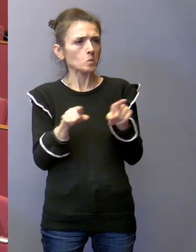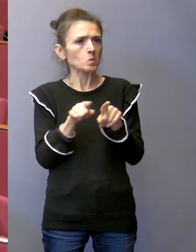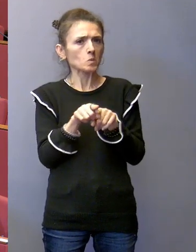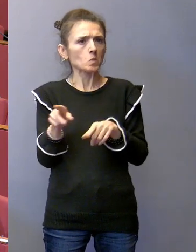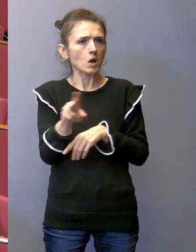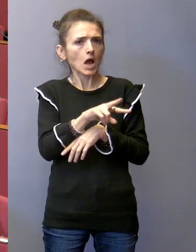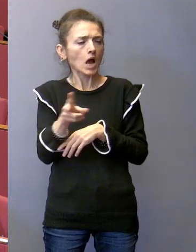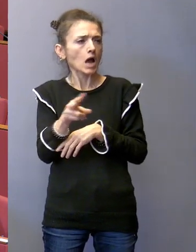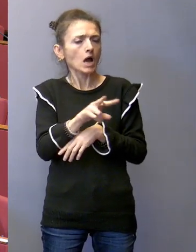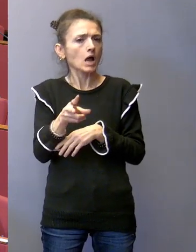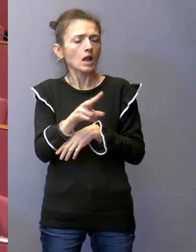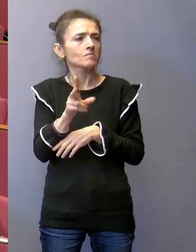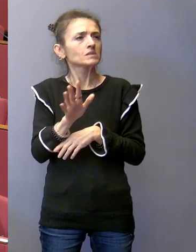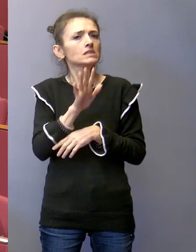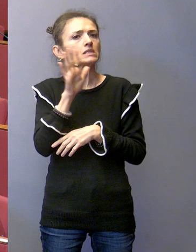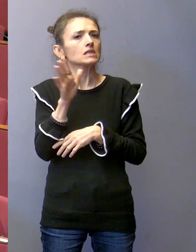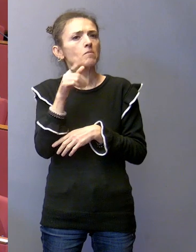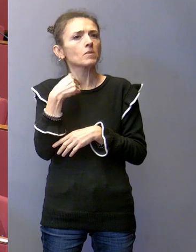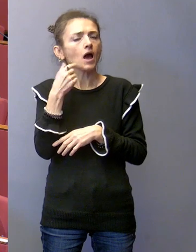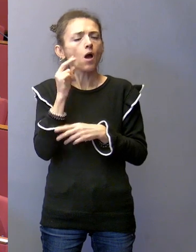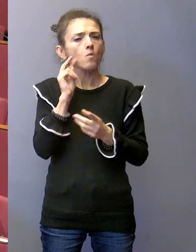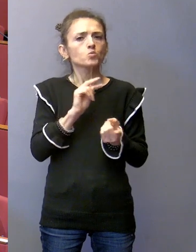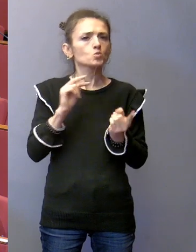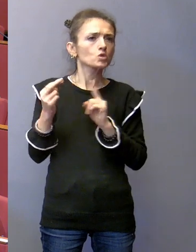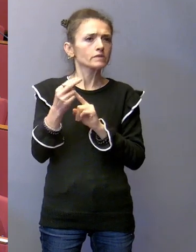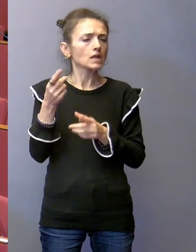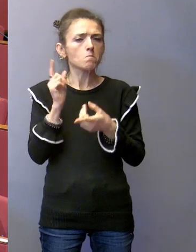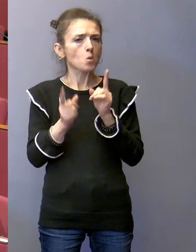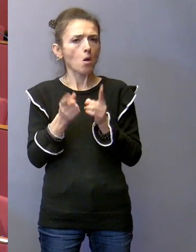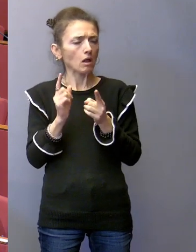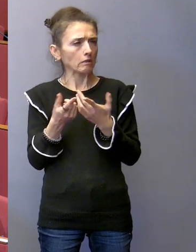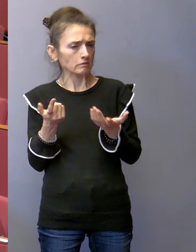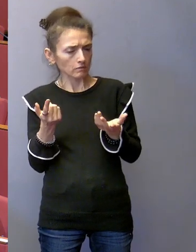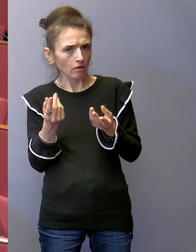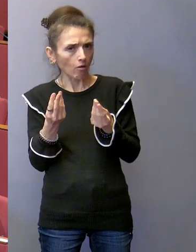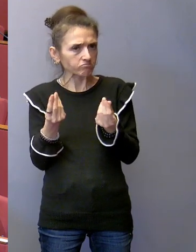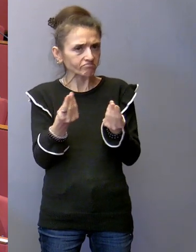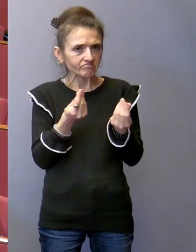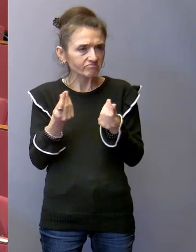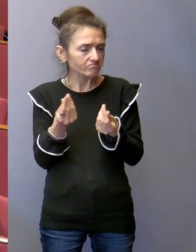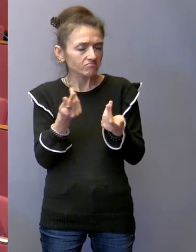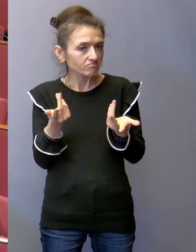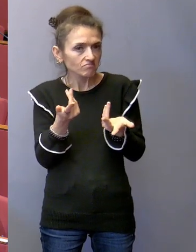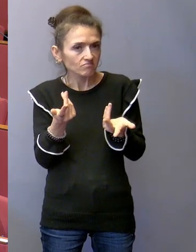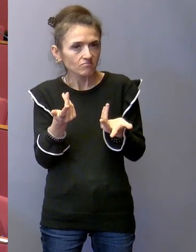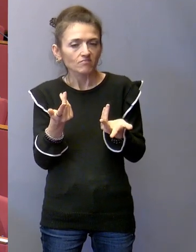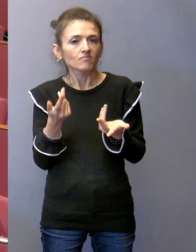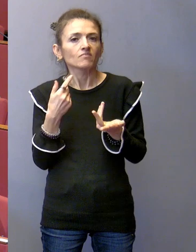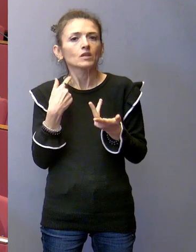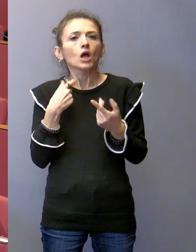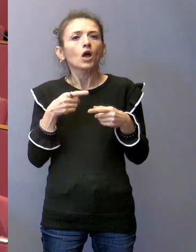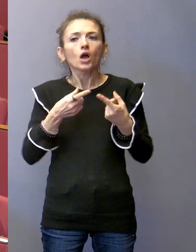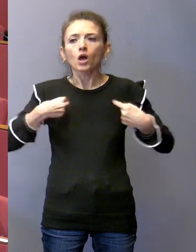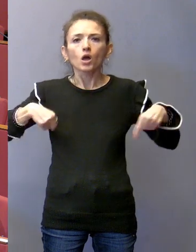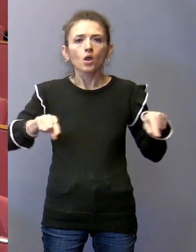di meno dalla parte politica ossia che è qui che cosa ci stiamo a fare se non per cambiare le